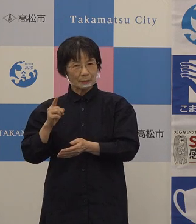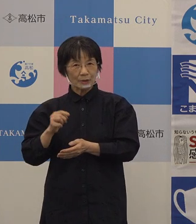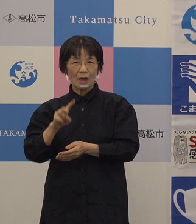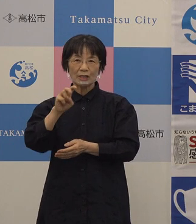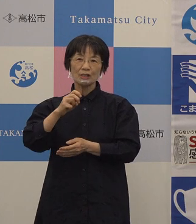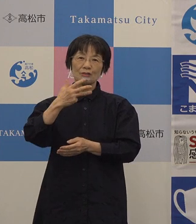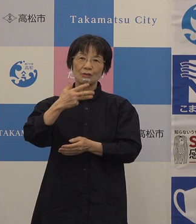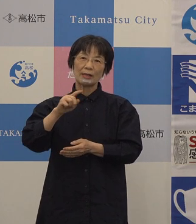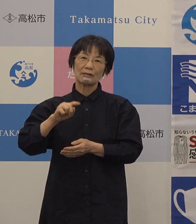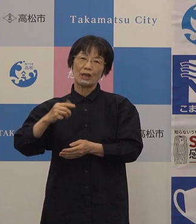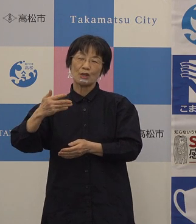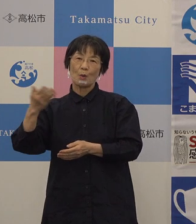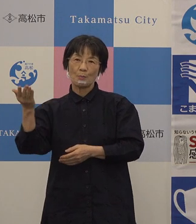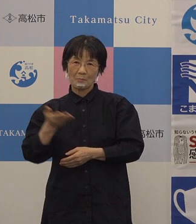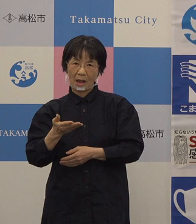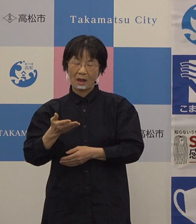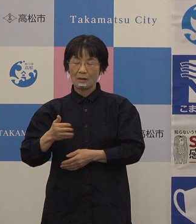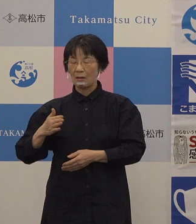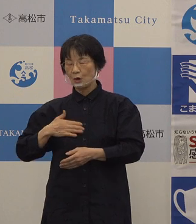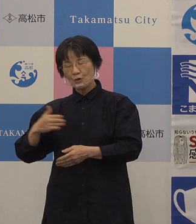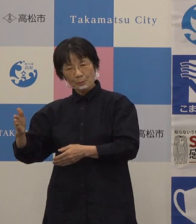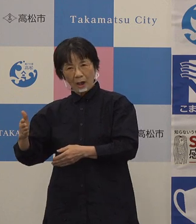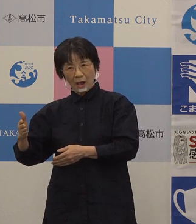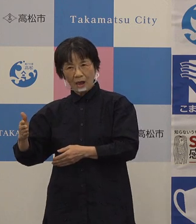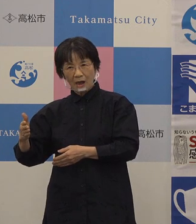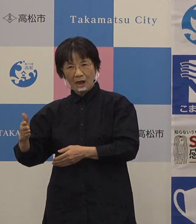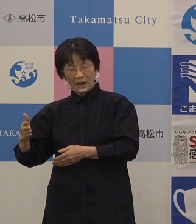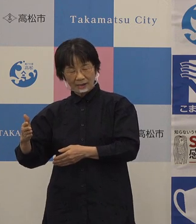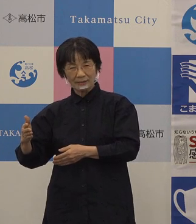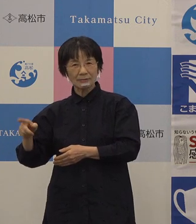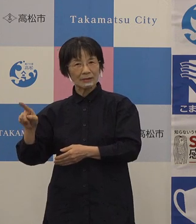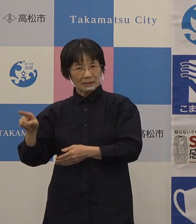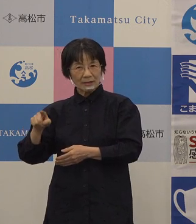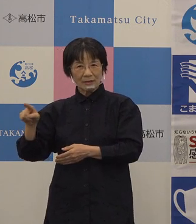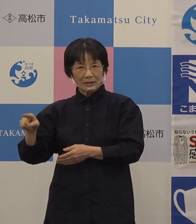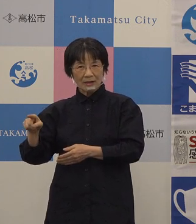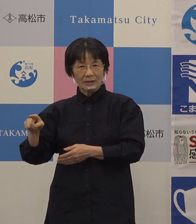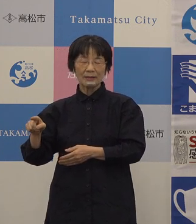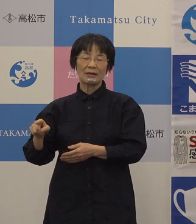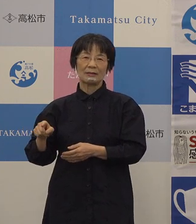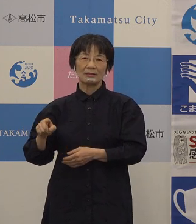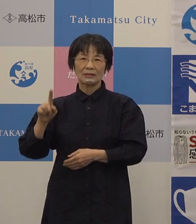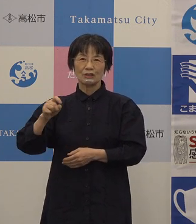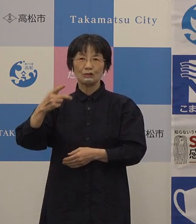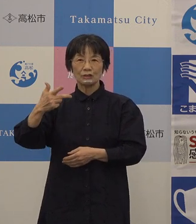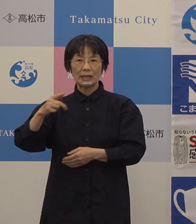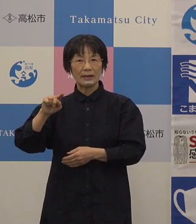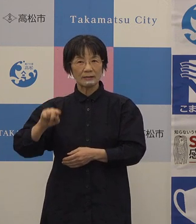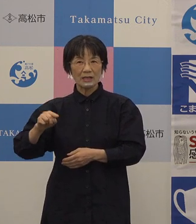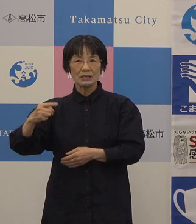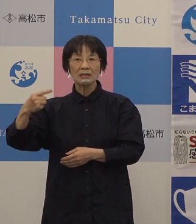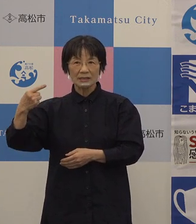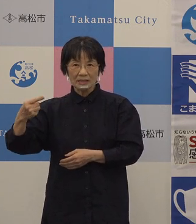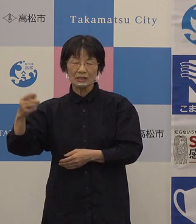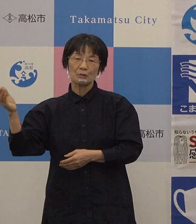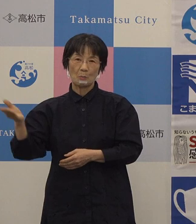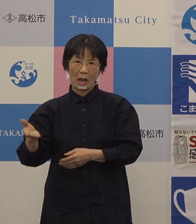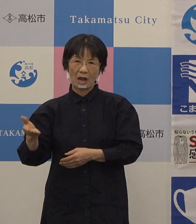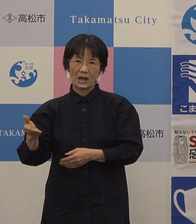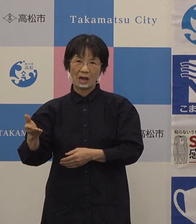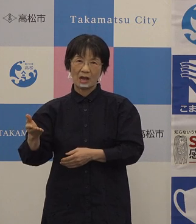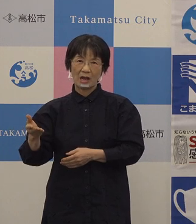28.4%、 やや不満と、や不満とやや不満を合わせた不満度は 17.1% となっており